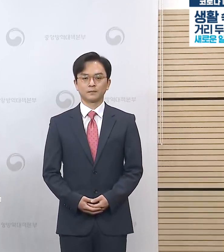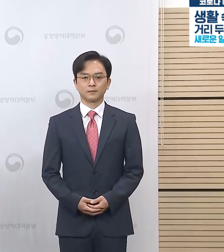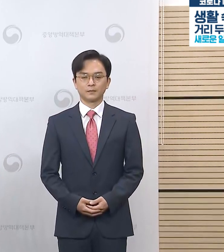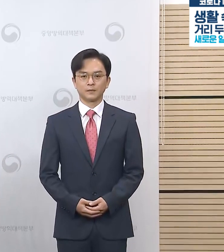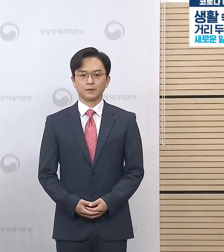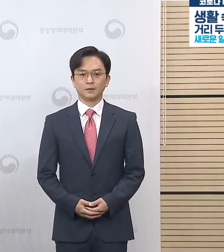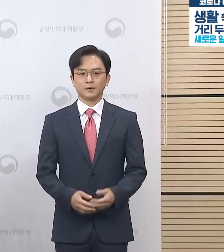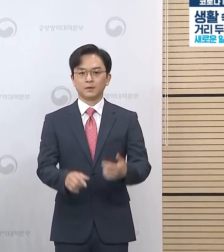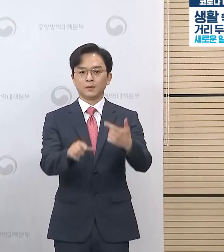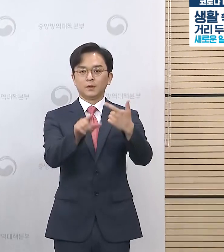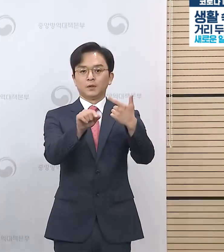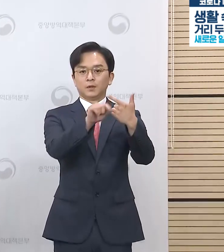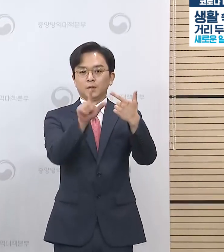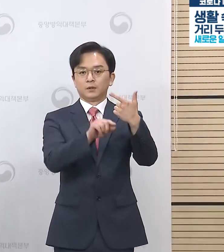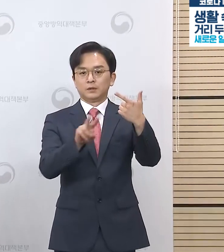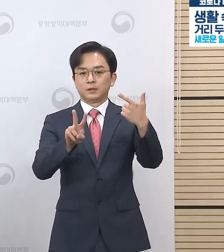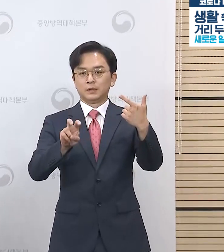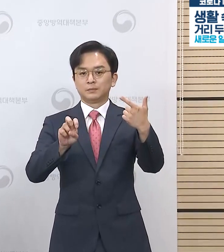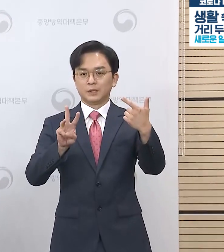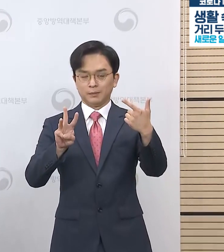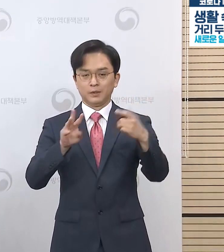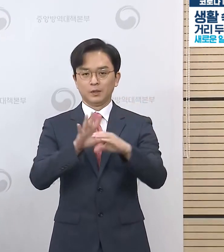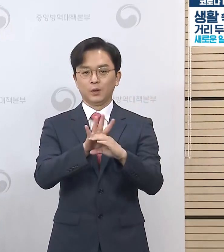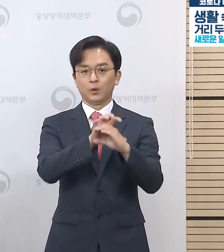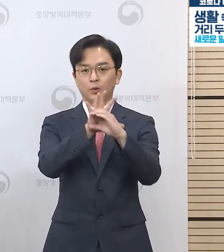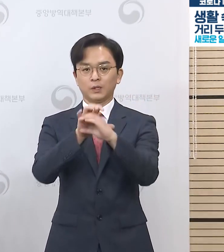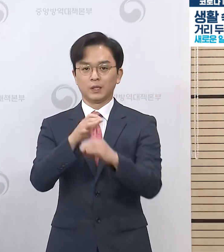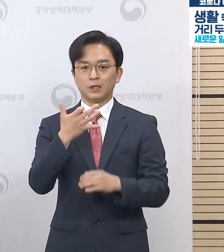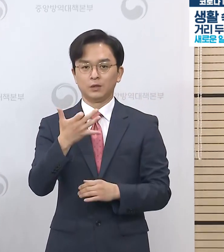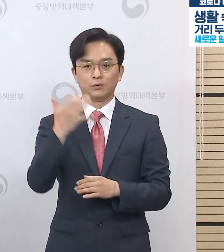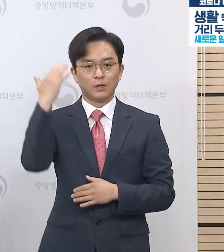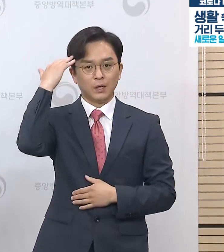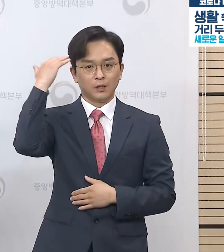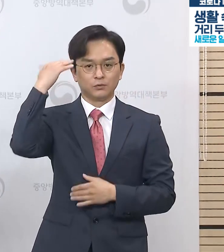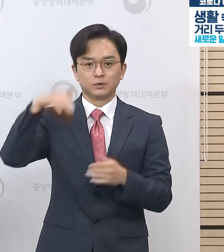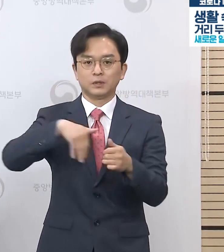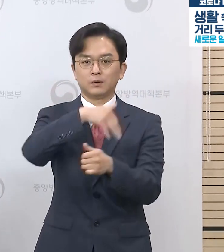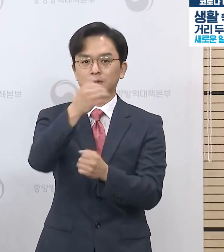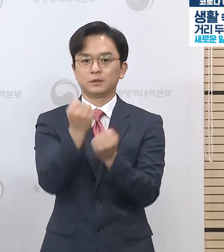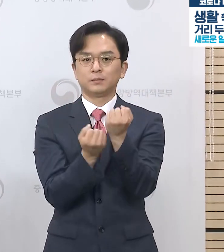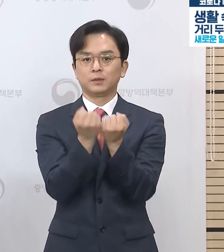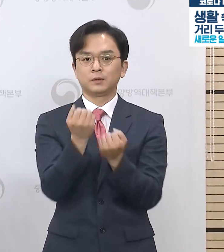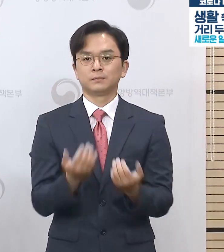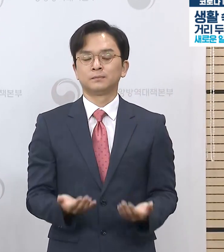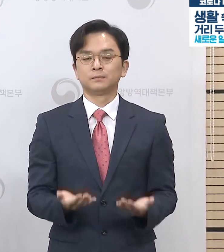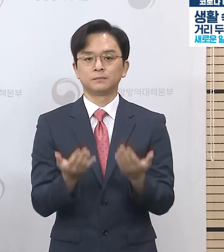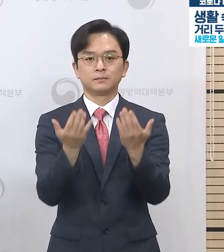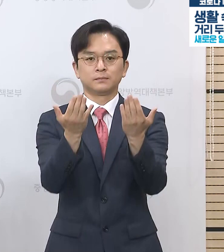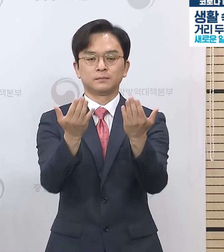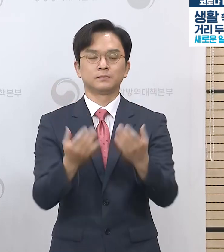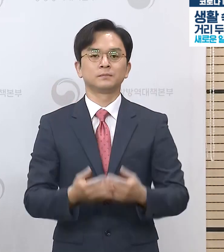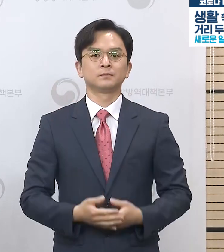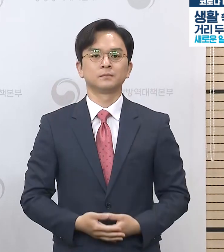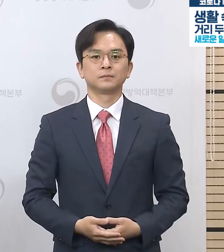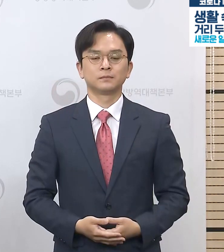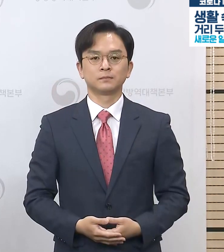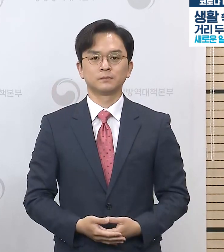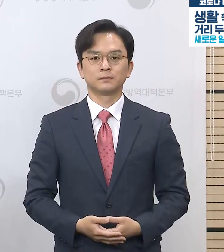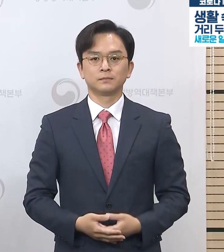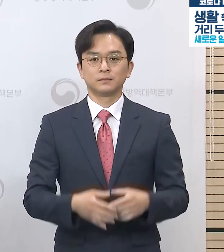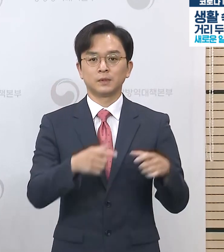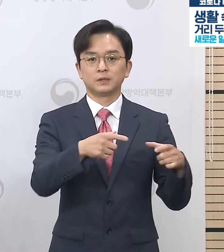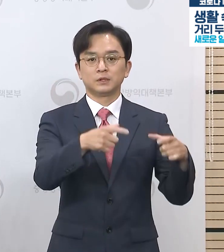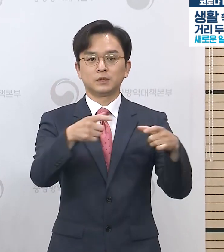네, 6월 23일 코로나 바이러스 감염증 19 국내 발생 현황을 말씀드리겠습니다.